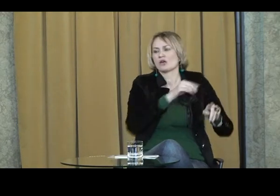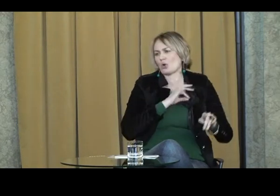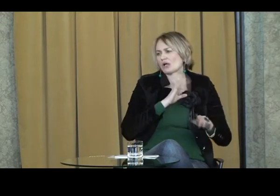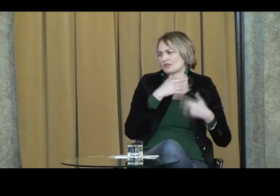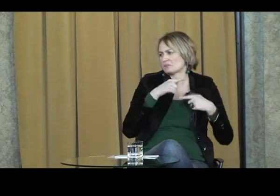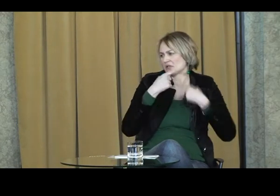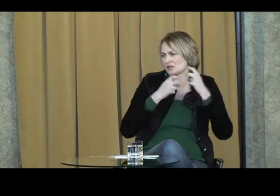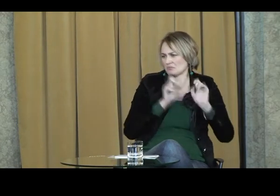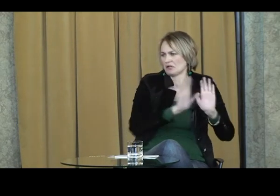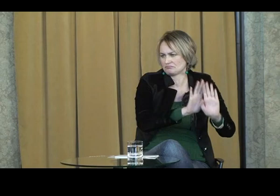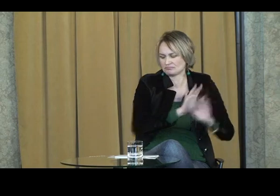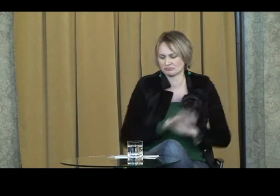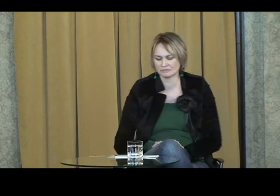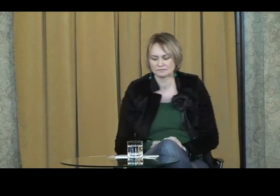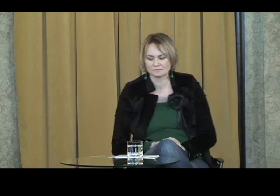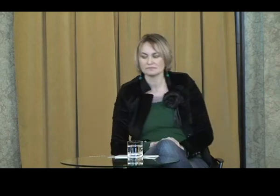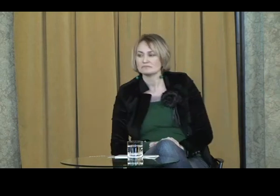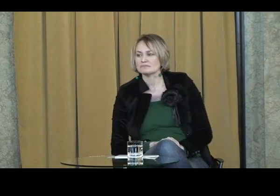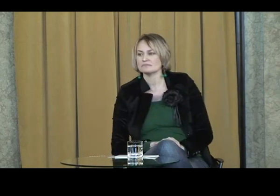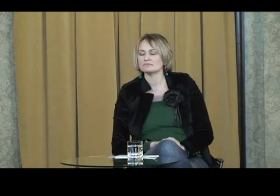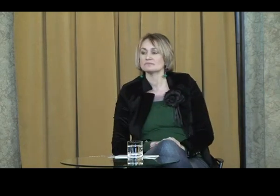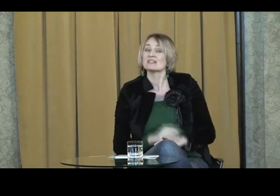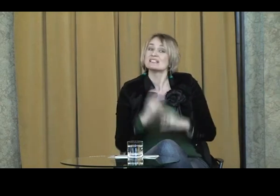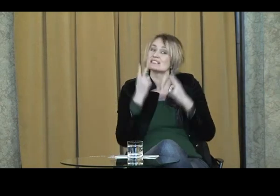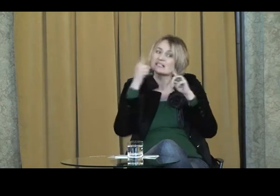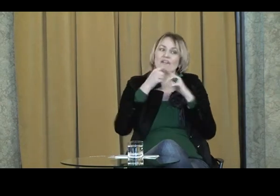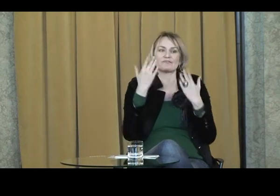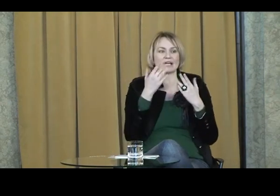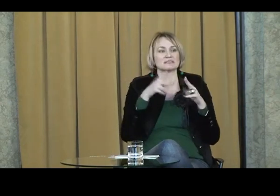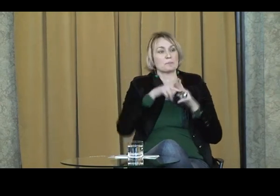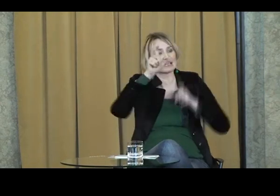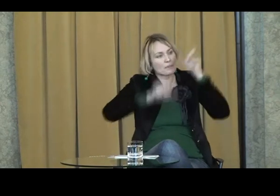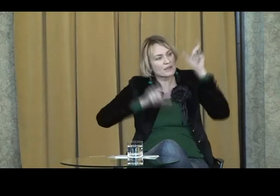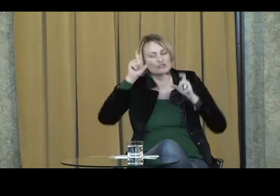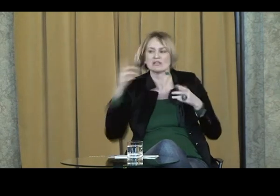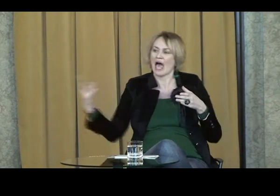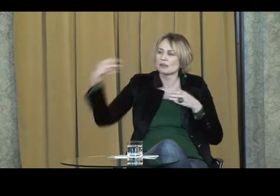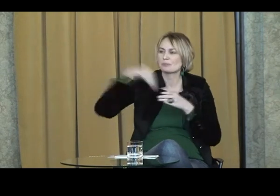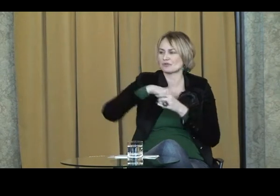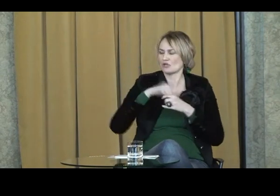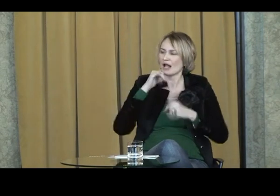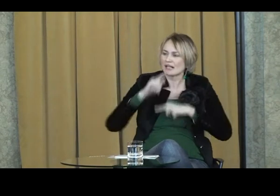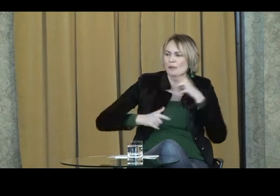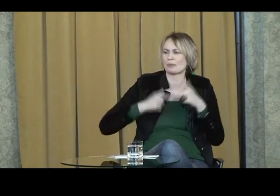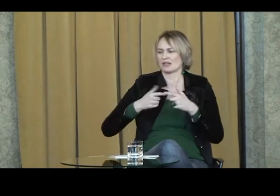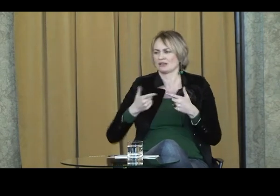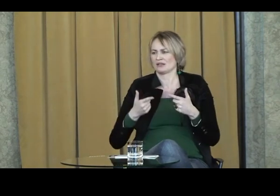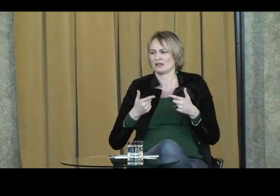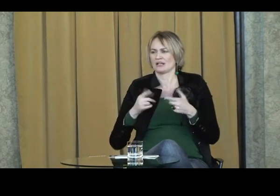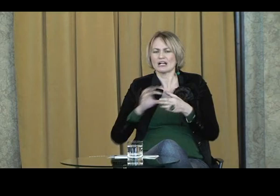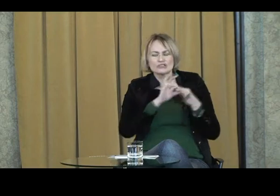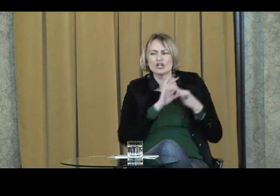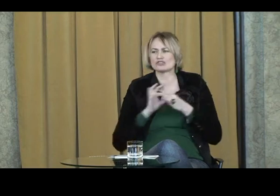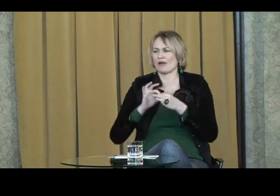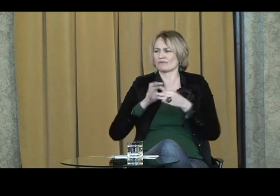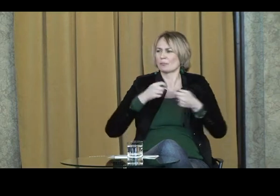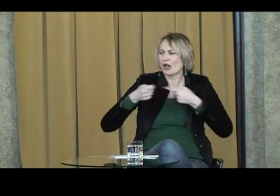möchte ich jetzt nicht kommen, mein Kollege wird es dann mit Ihnen besprechen. Unser Ziel ist es, Menschen